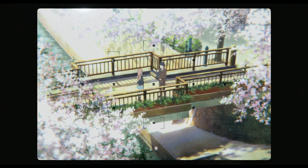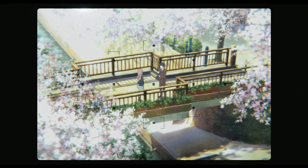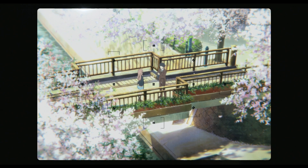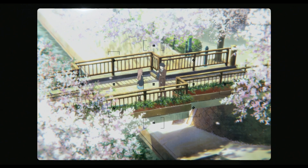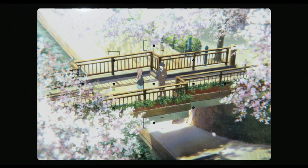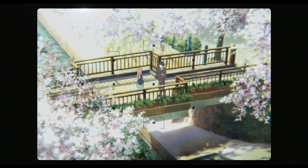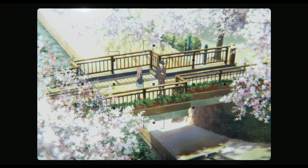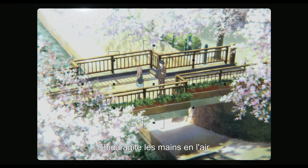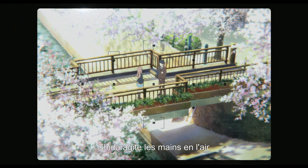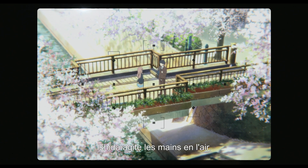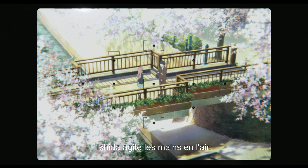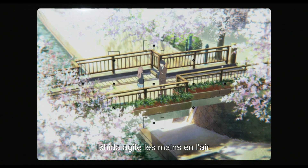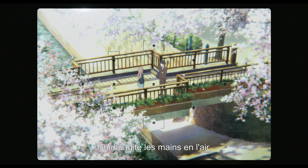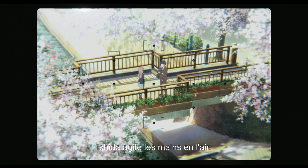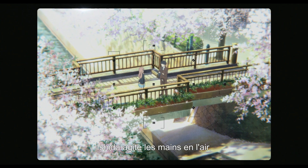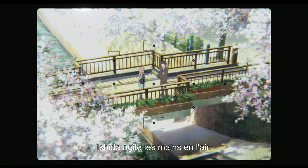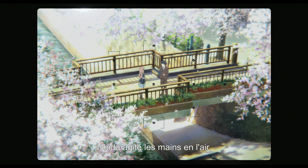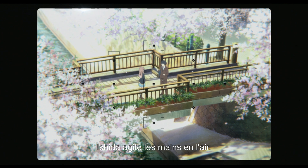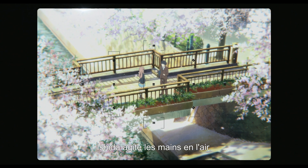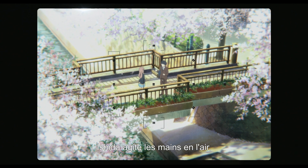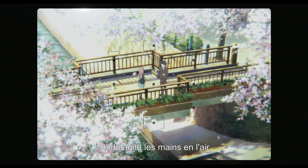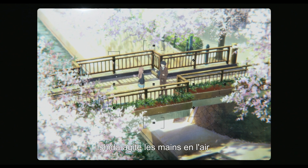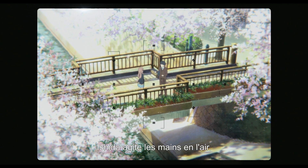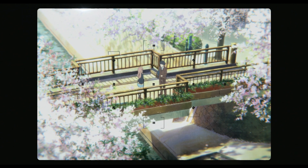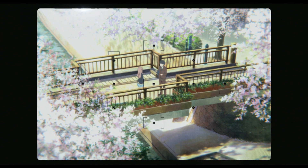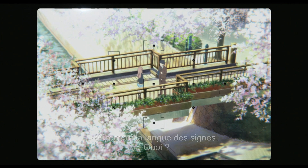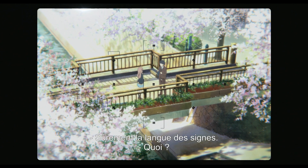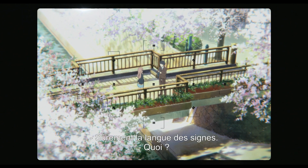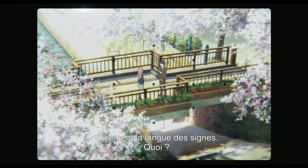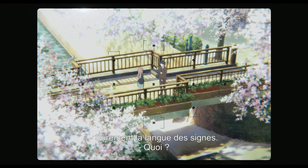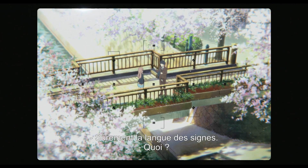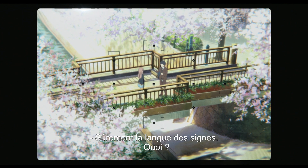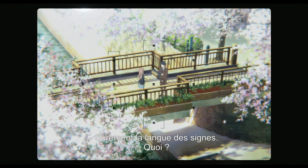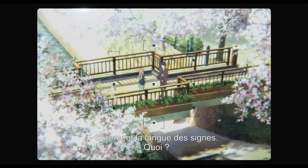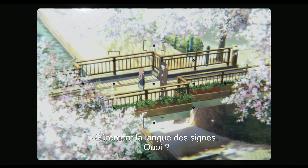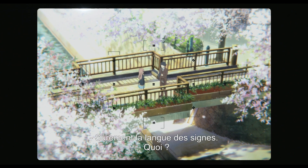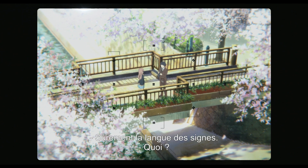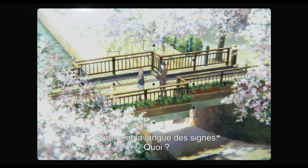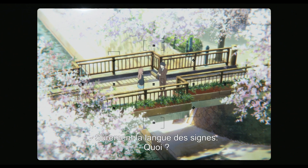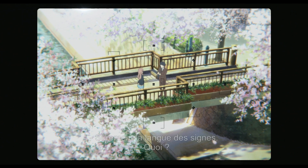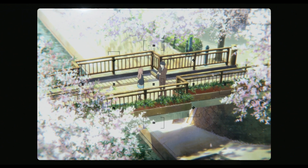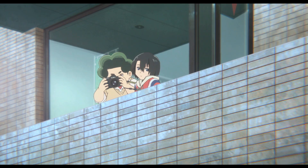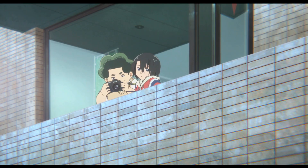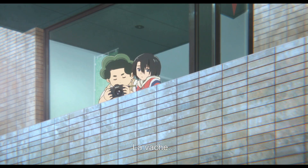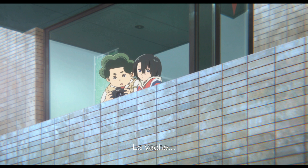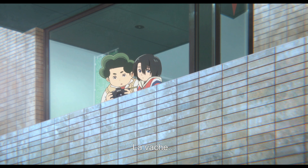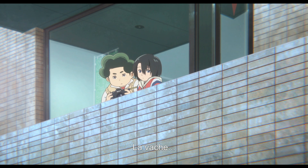ん、石野くん、なんか手をひらひらやってる。 手話じゃねえの。 なんだって。すごい